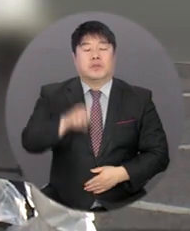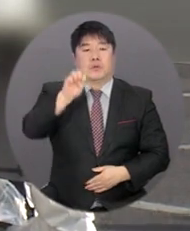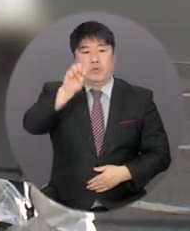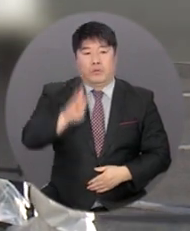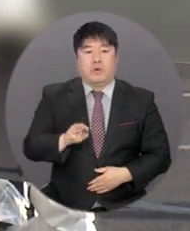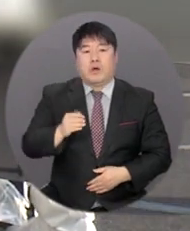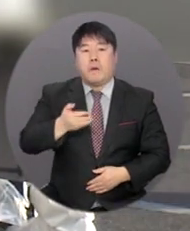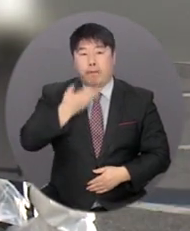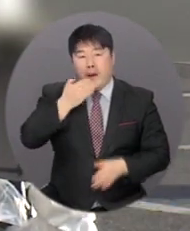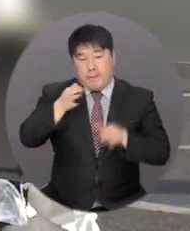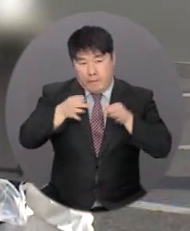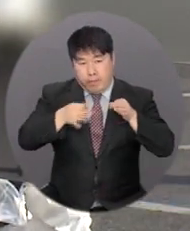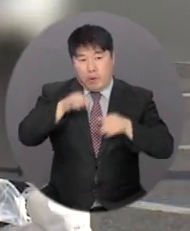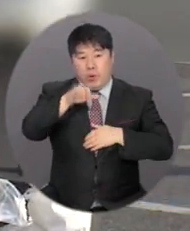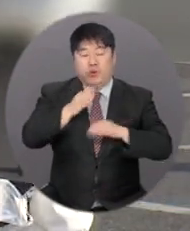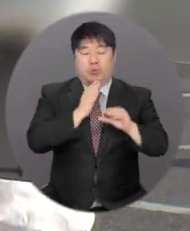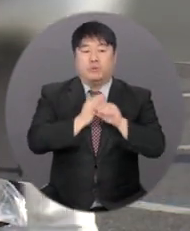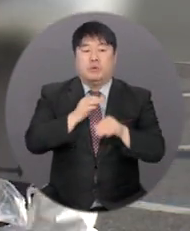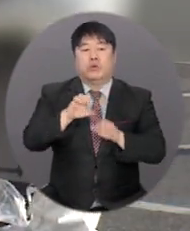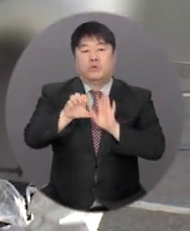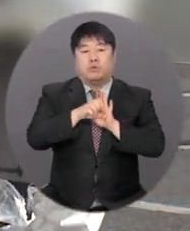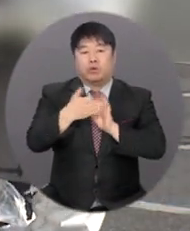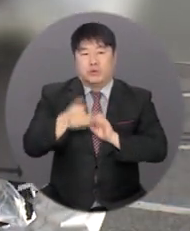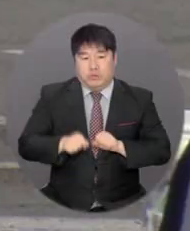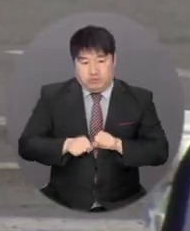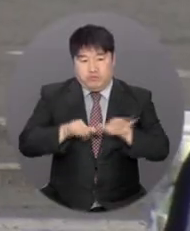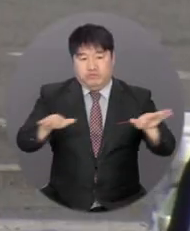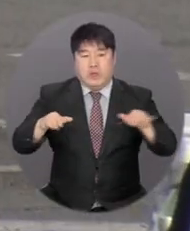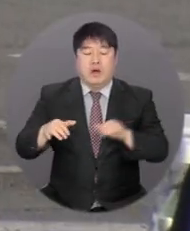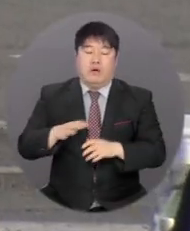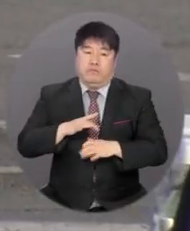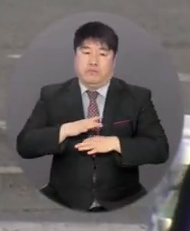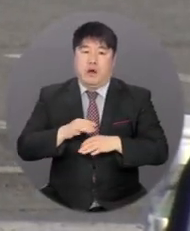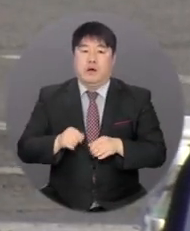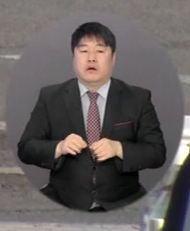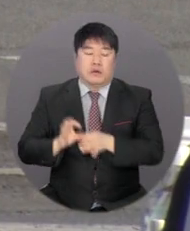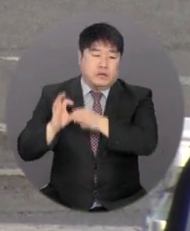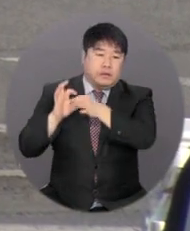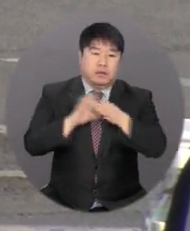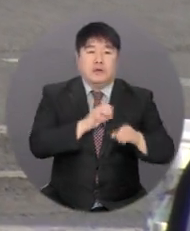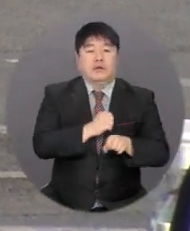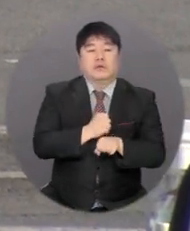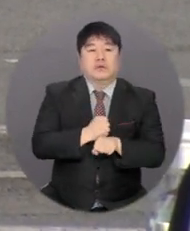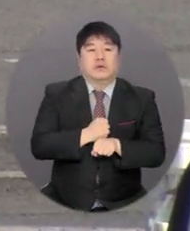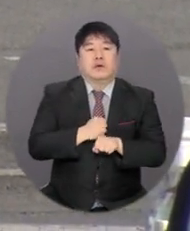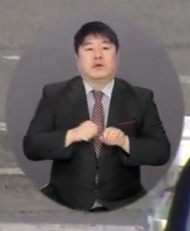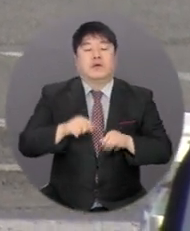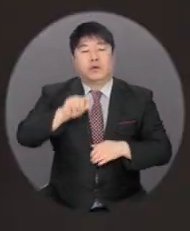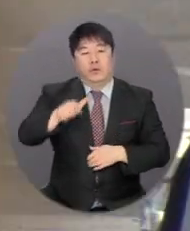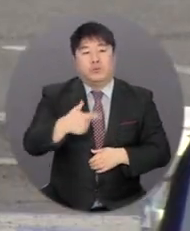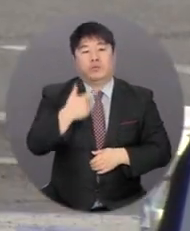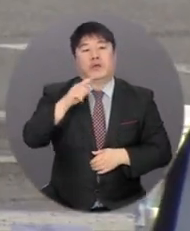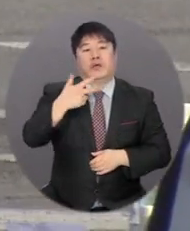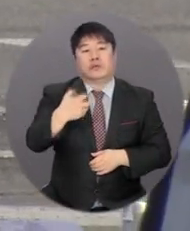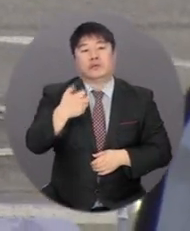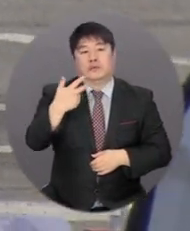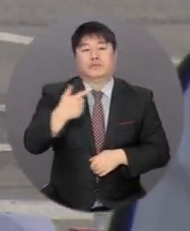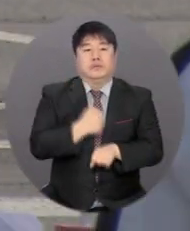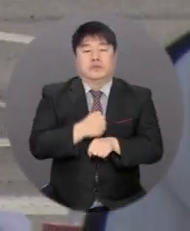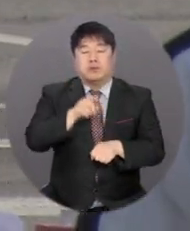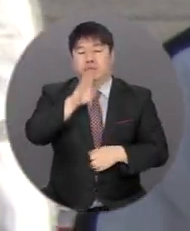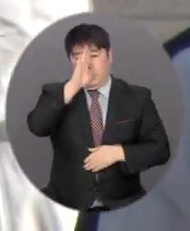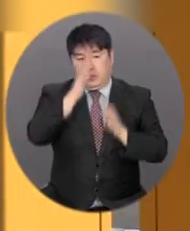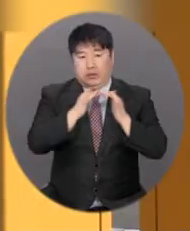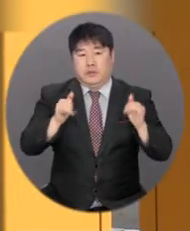광주의 한 식당을 중심으로 한 코로나19 확산세가 무섭게 진행되고 있습니다. 지표 환자인 광주 676번째